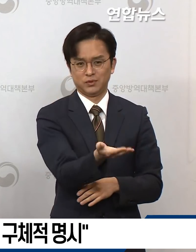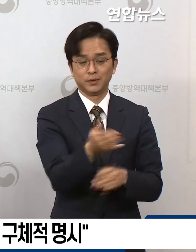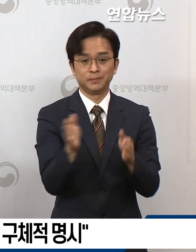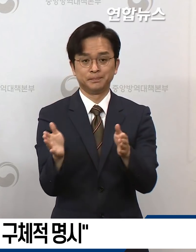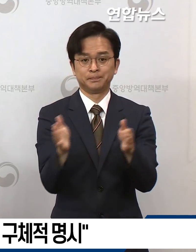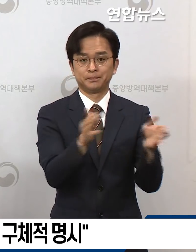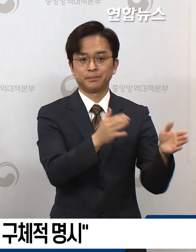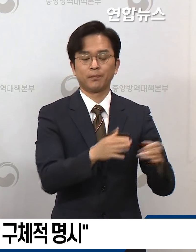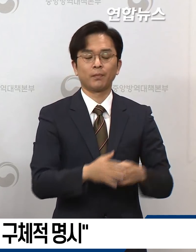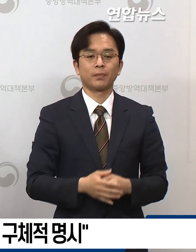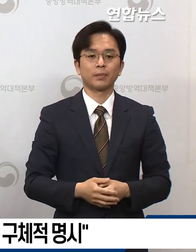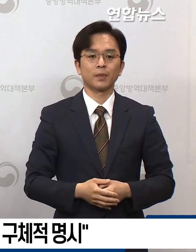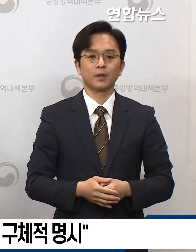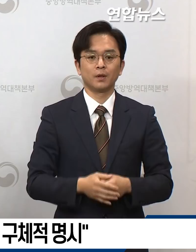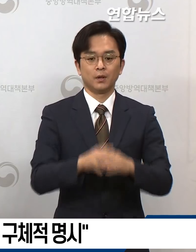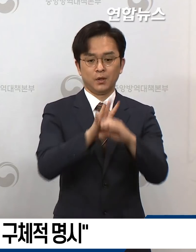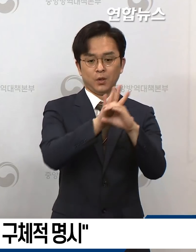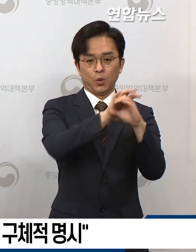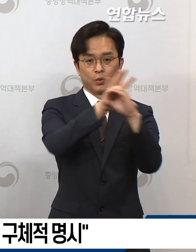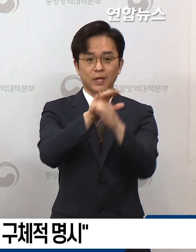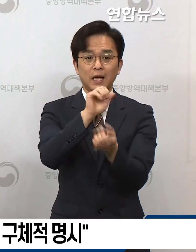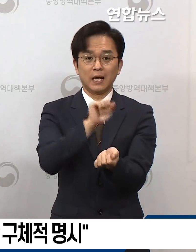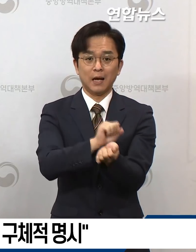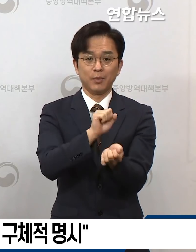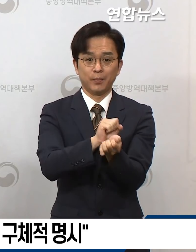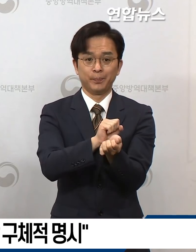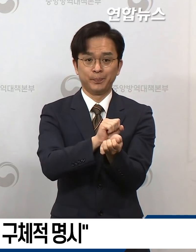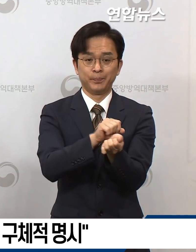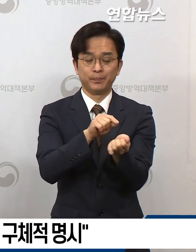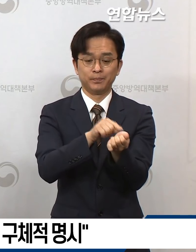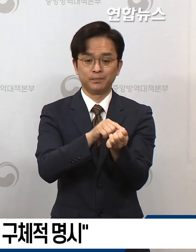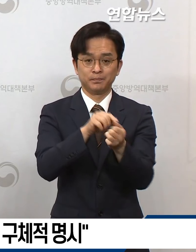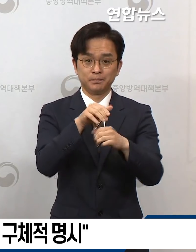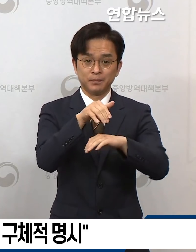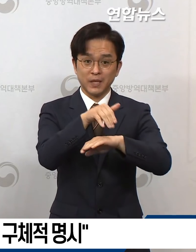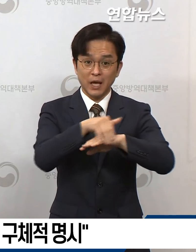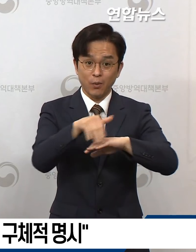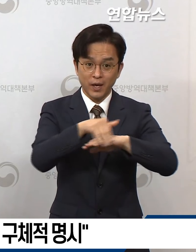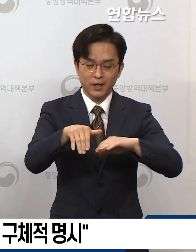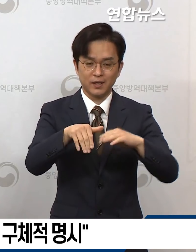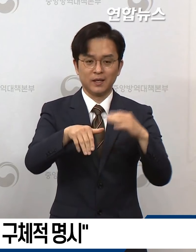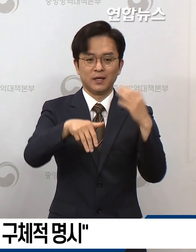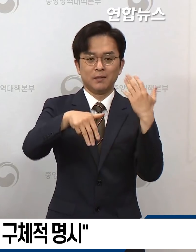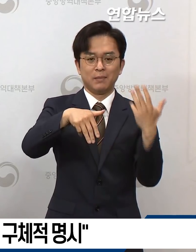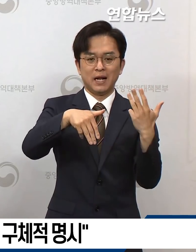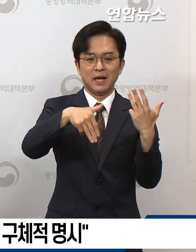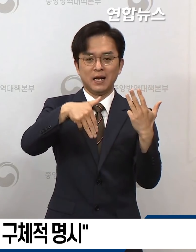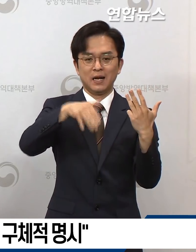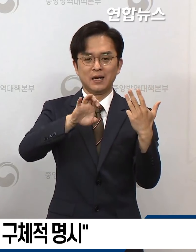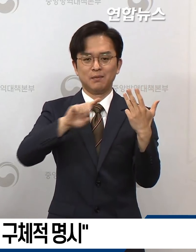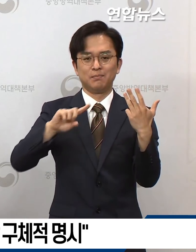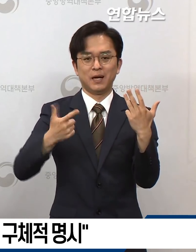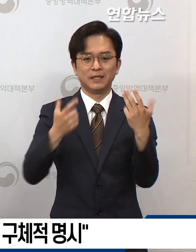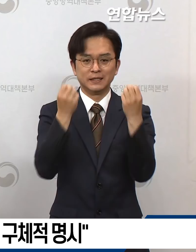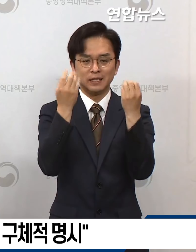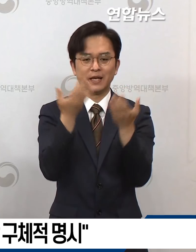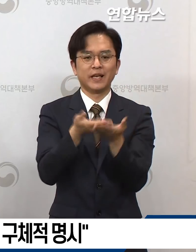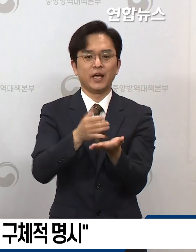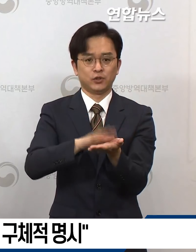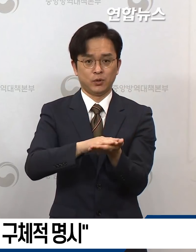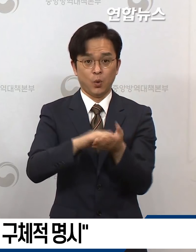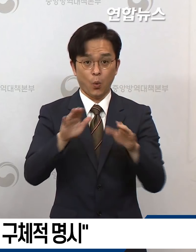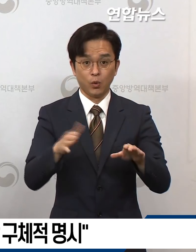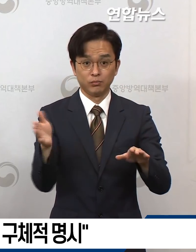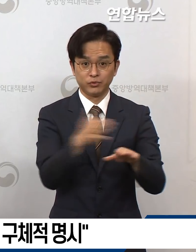중앙방역대책본부는 코로나 바이러스 감염증 19 대응 지침 제8판을 개정하여 오늘부터